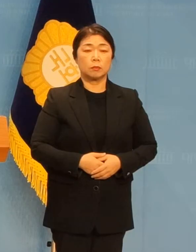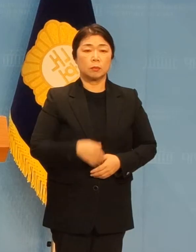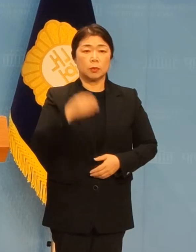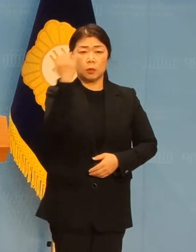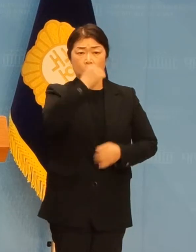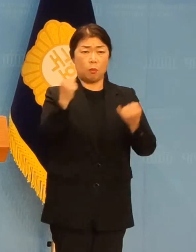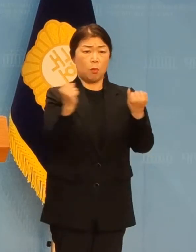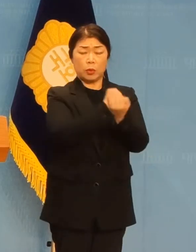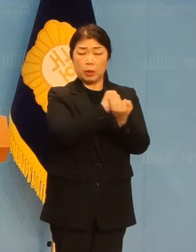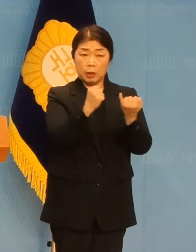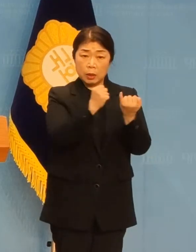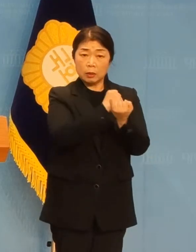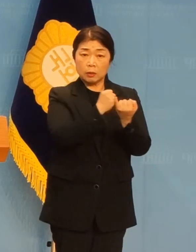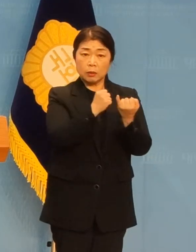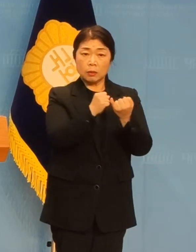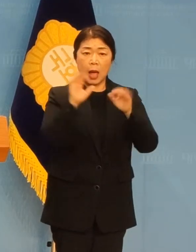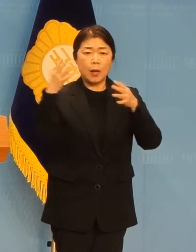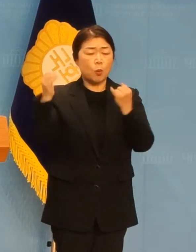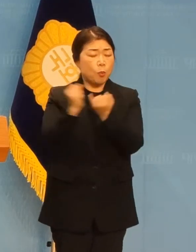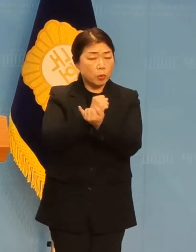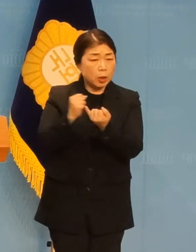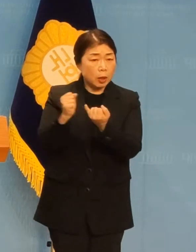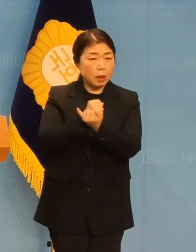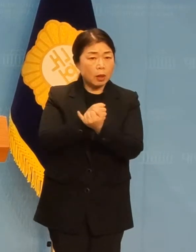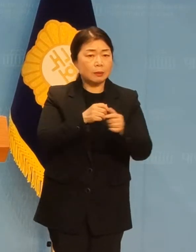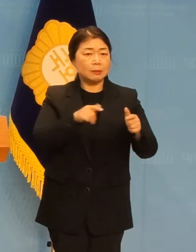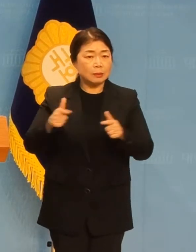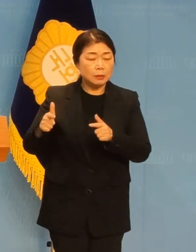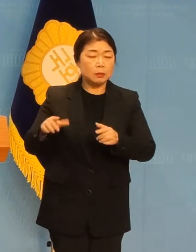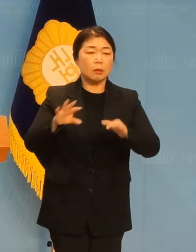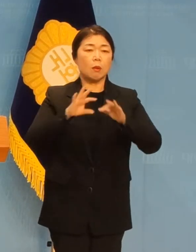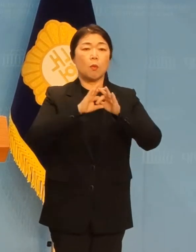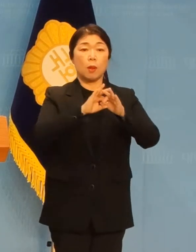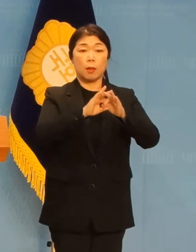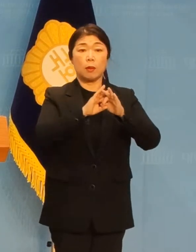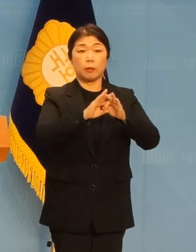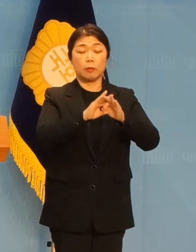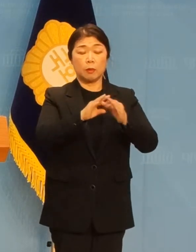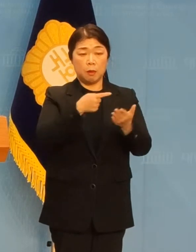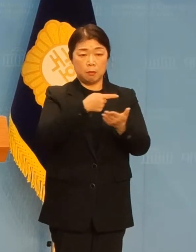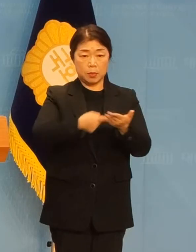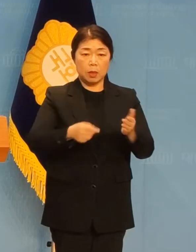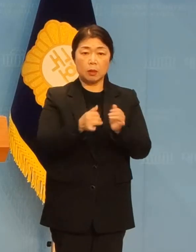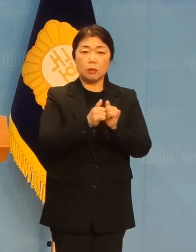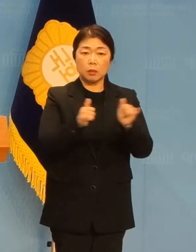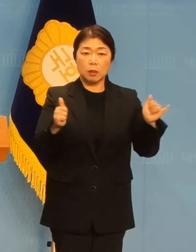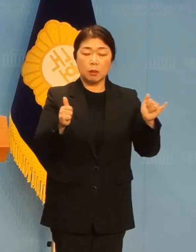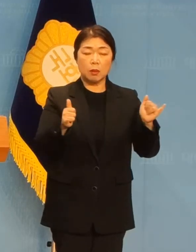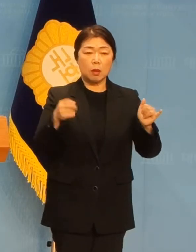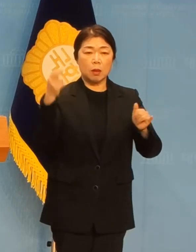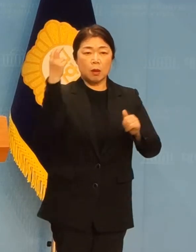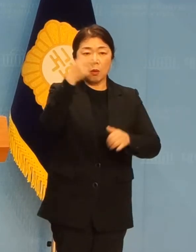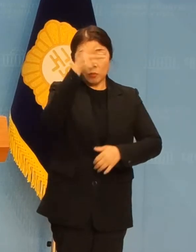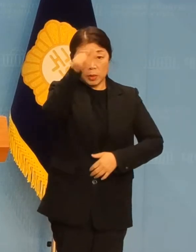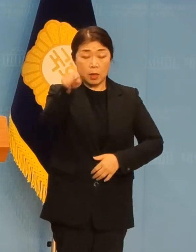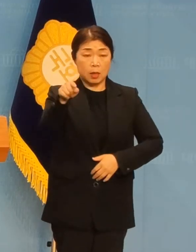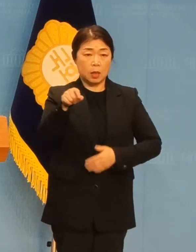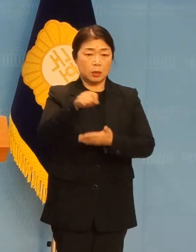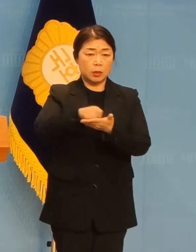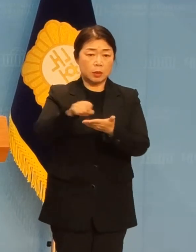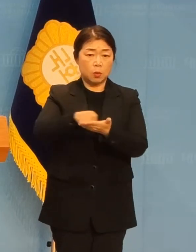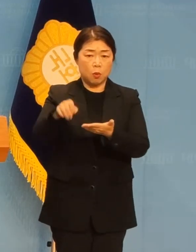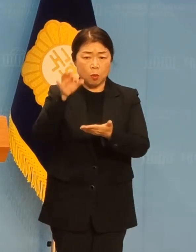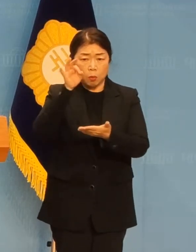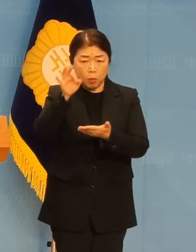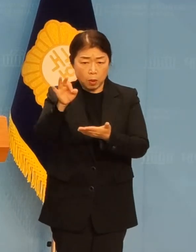성폭행, 아동폭행 등 관련해서 피해자가 검찰에 있는 기록을 볼 수